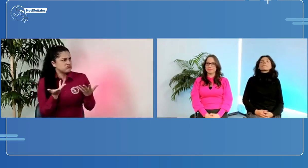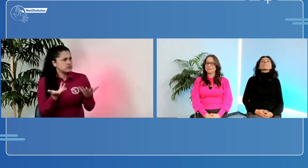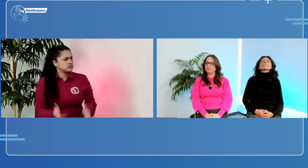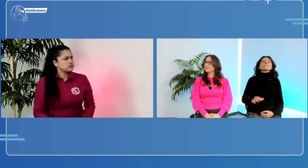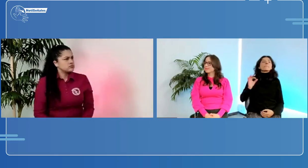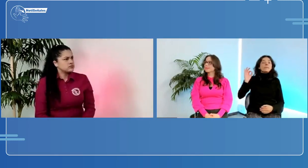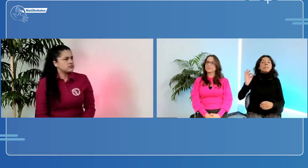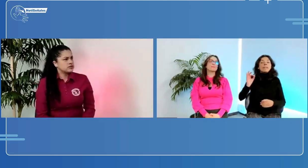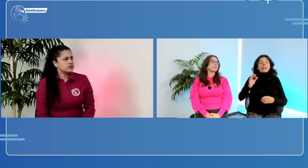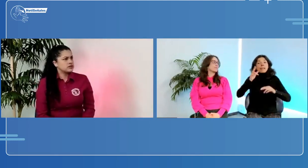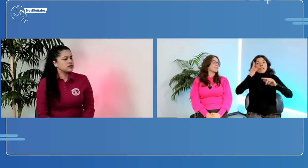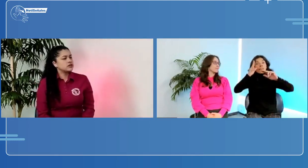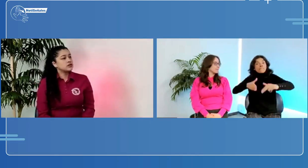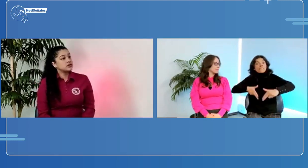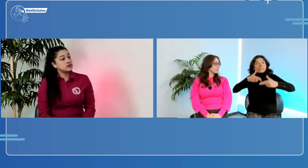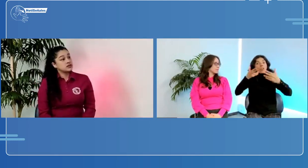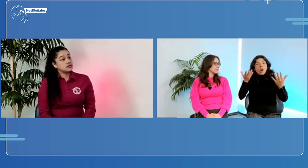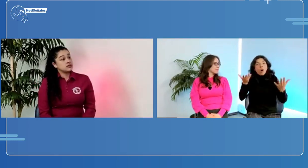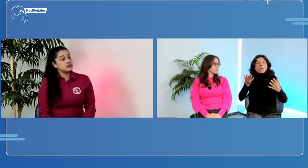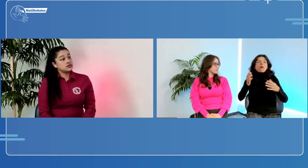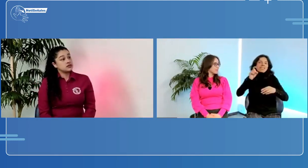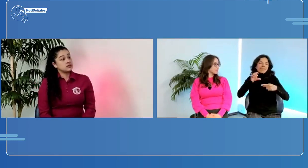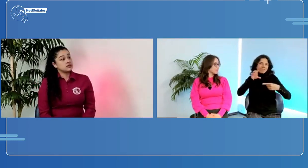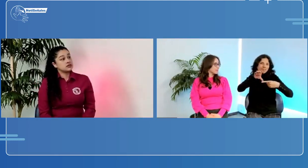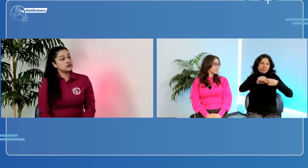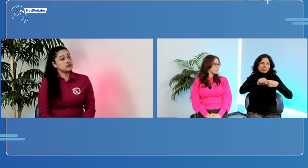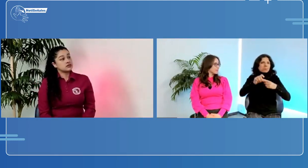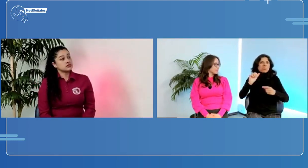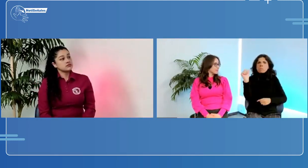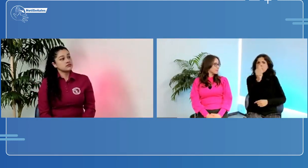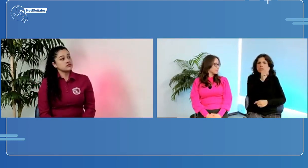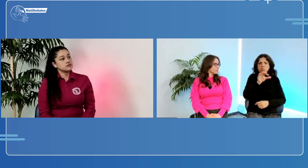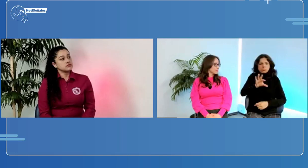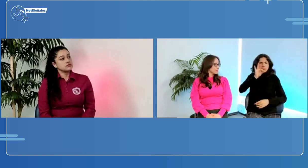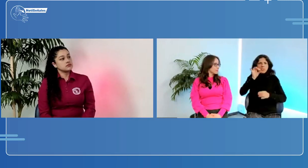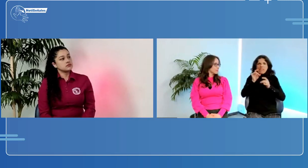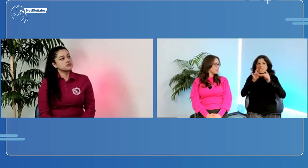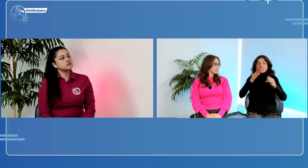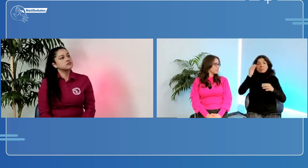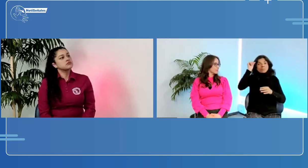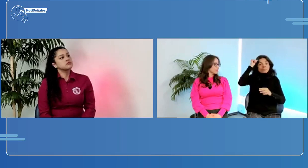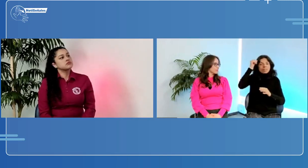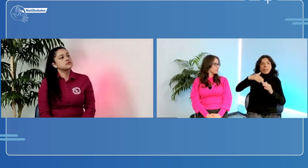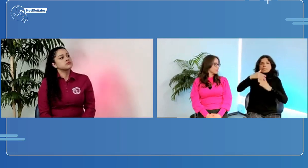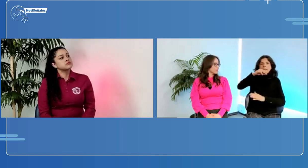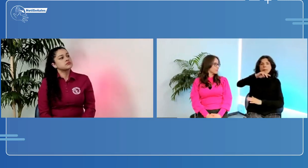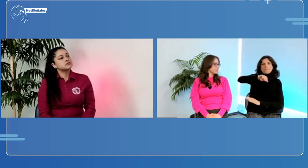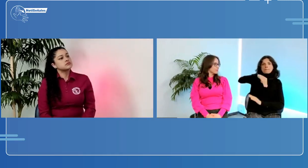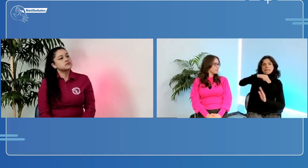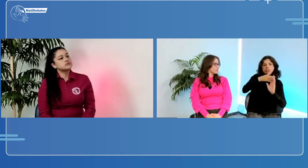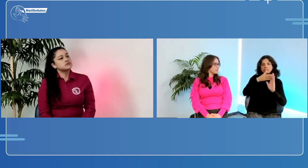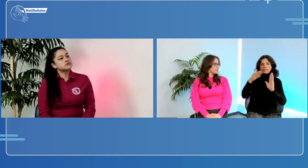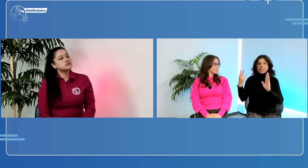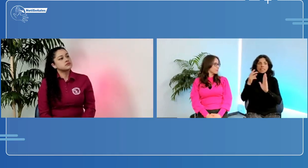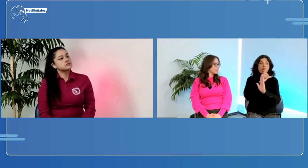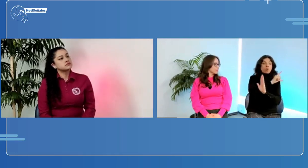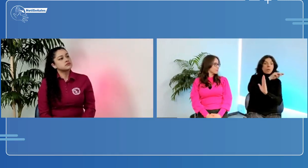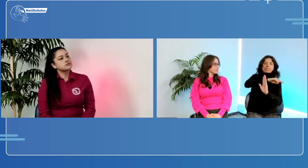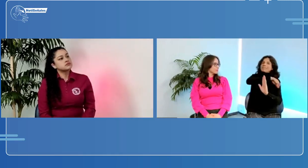virtual? ¿Cómo es este horario? Bueno, para esta atención virtual deben agendar cita la fecha que ustedes puedan, miércoles